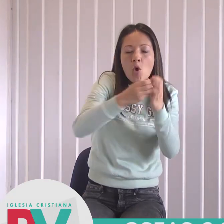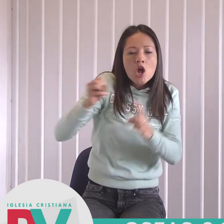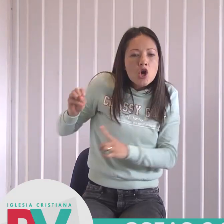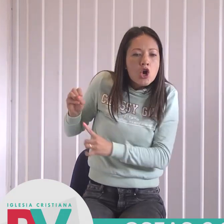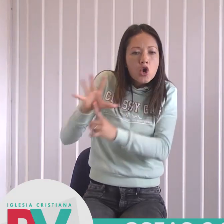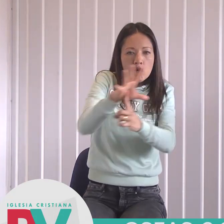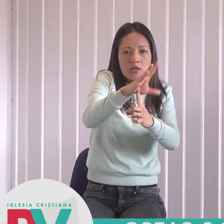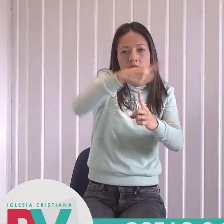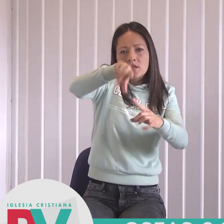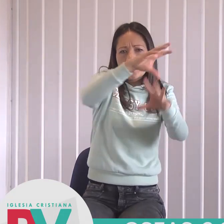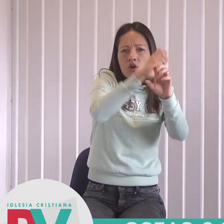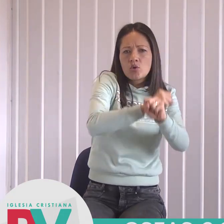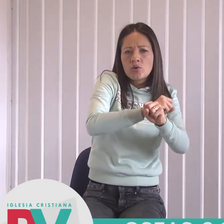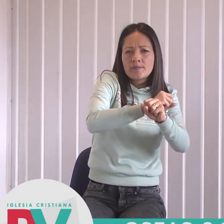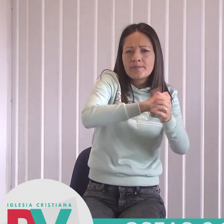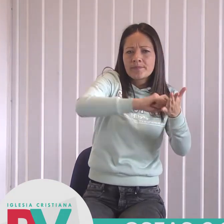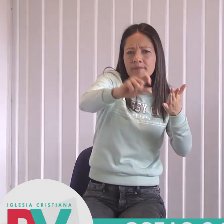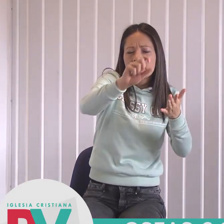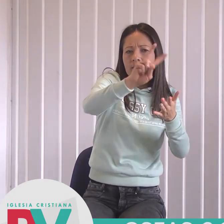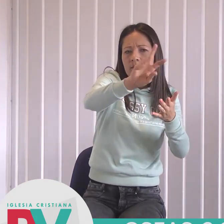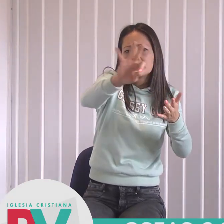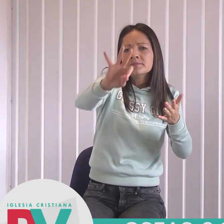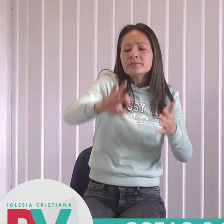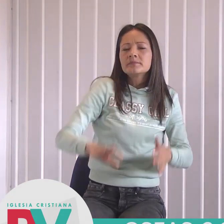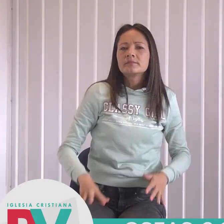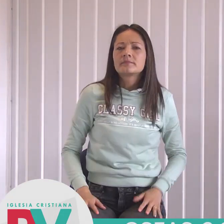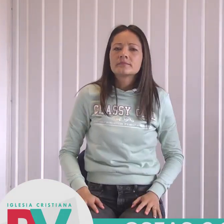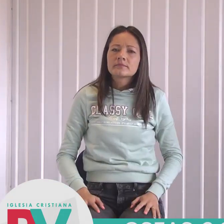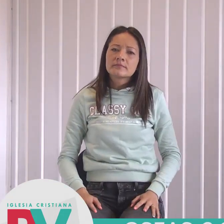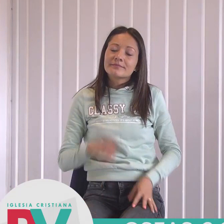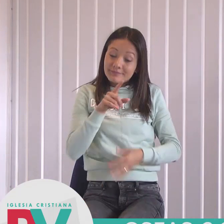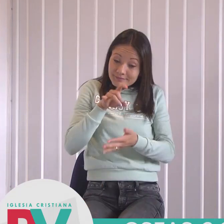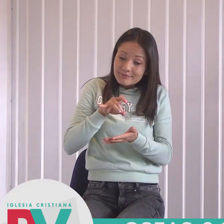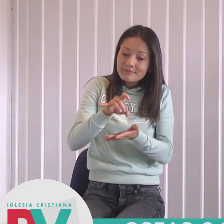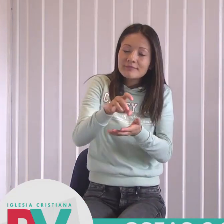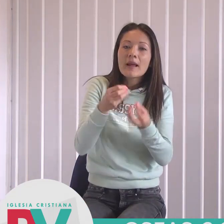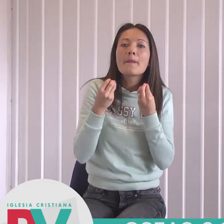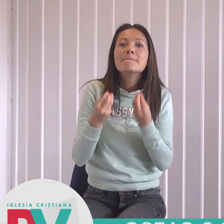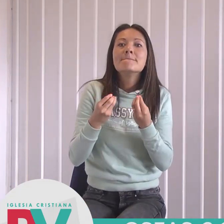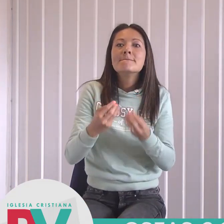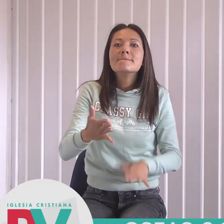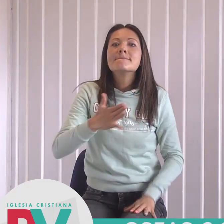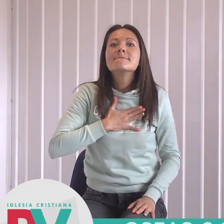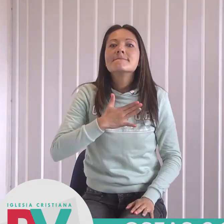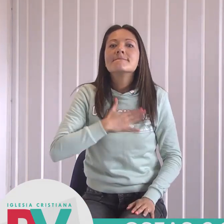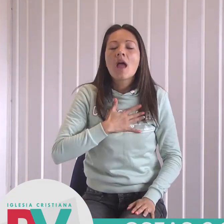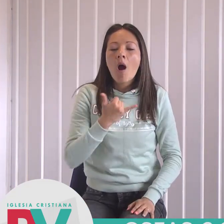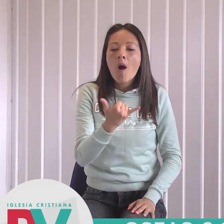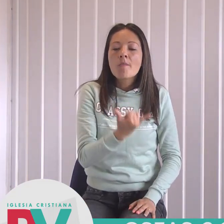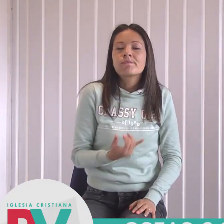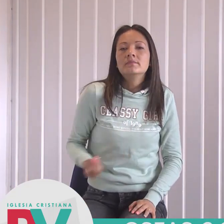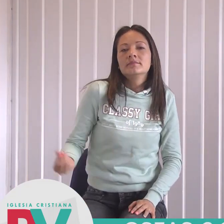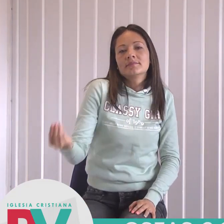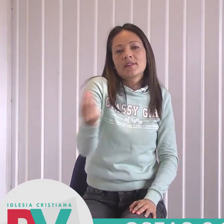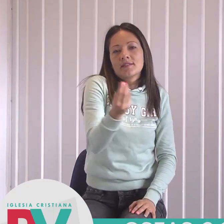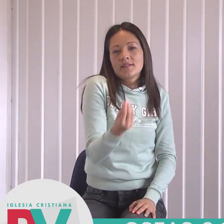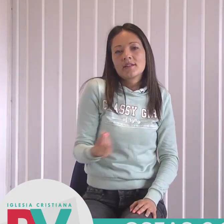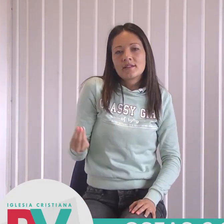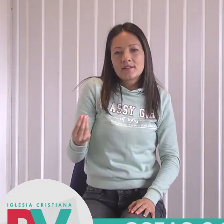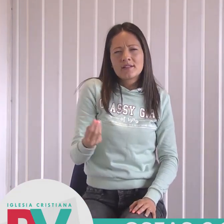la oscuridad. Versículo número 23. Y la sembraré para mí en la tierra. ¿Para quién va a ser